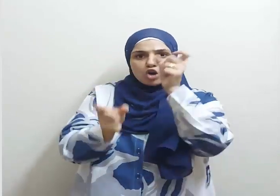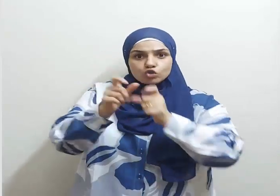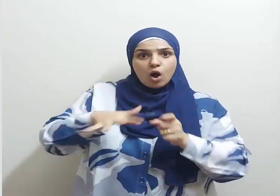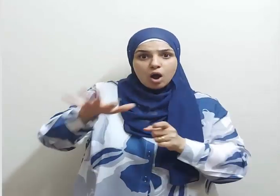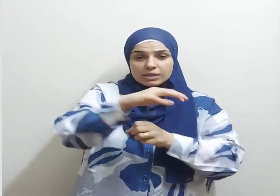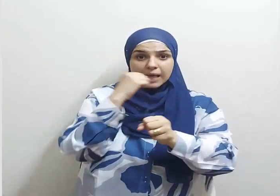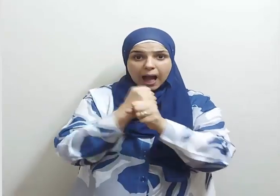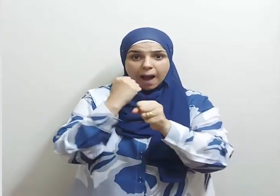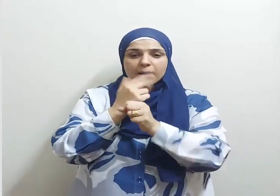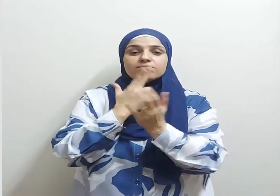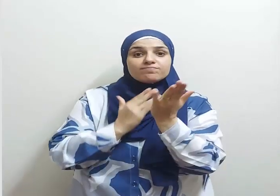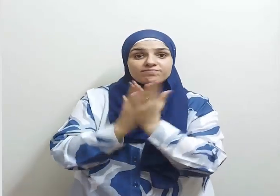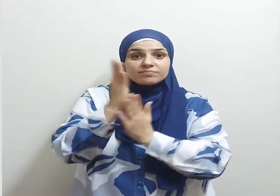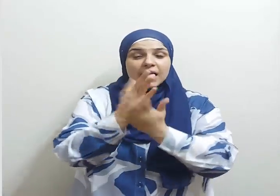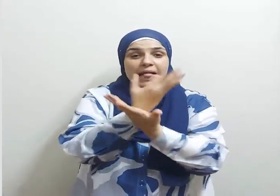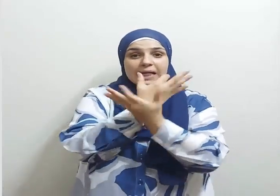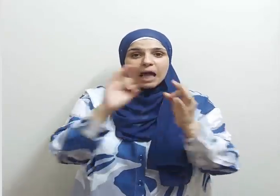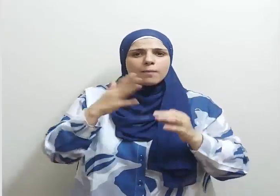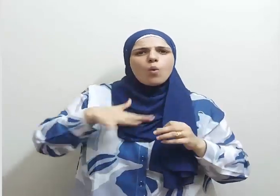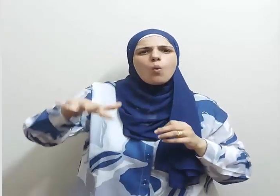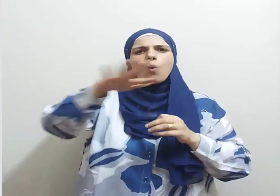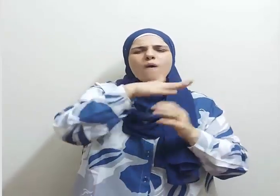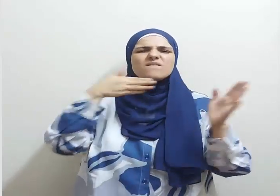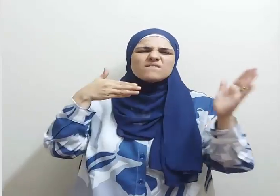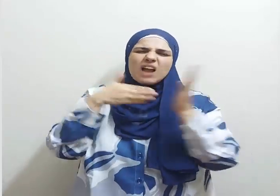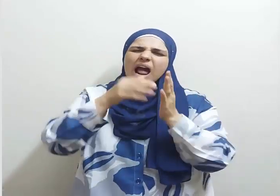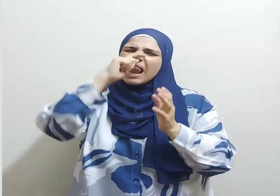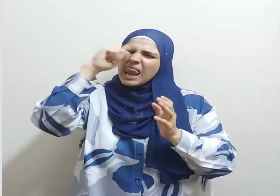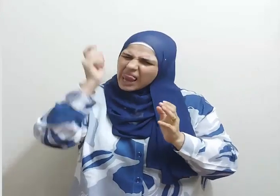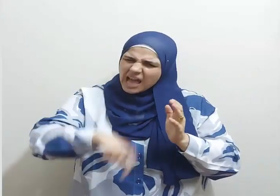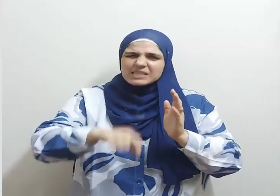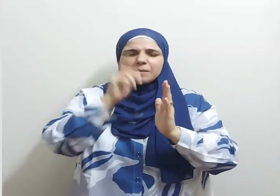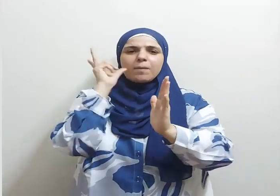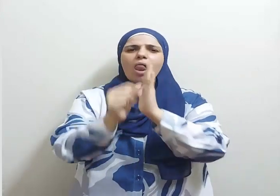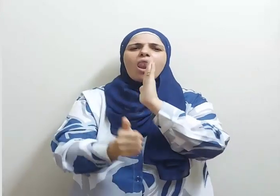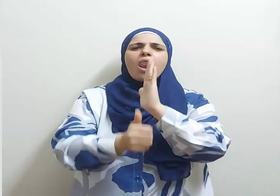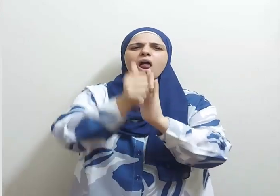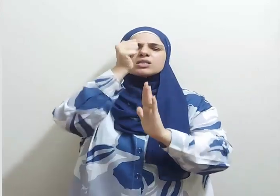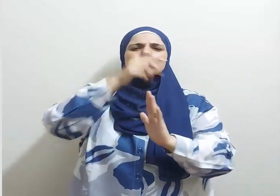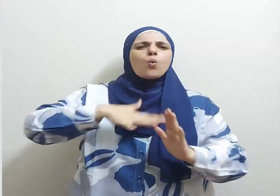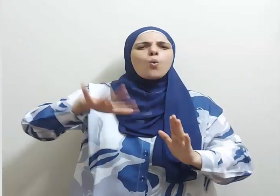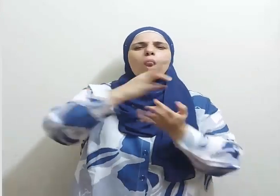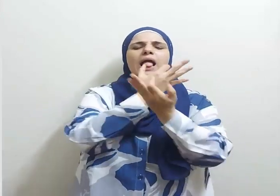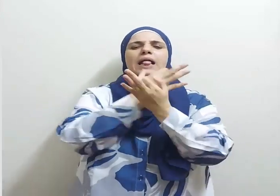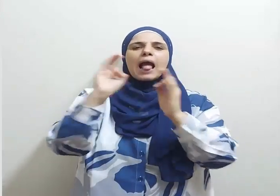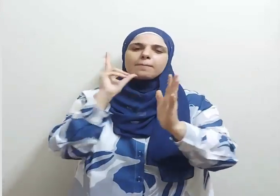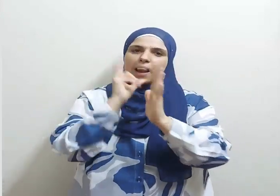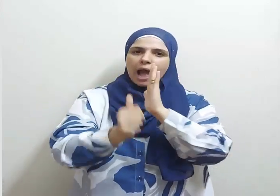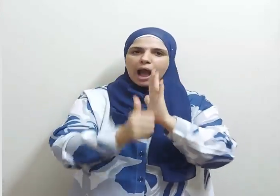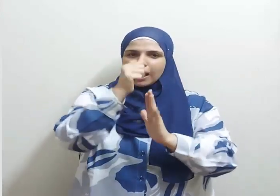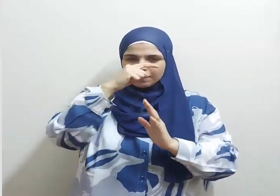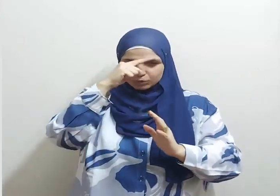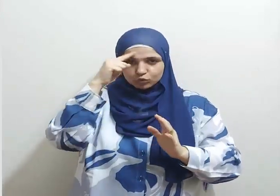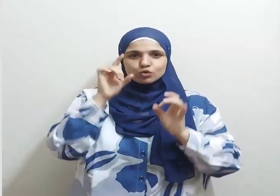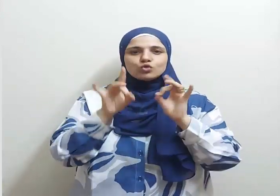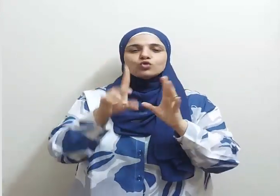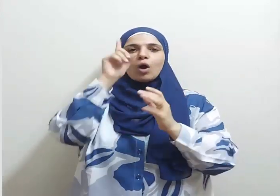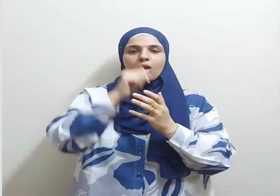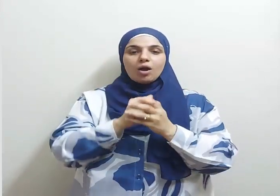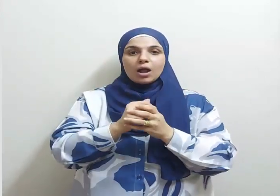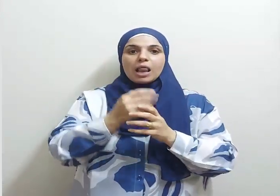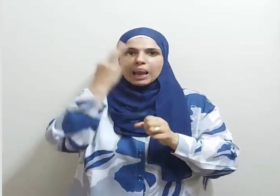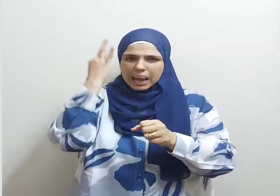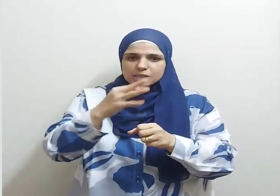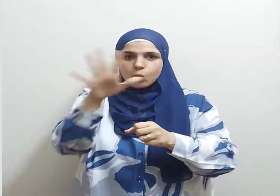المرسلين انهم لهم المنصورون وان جندنا لهم الغالبون شريطه ان